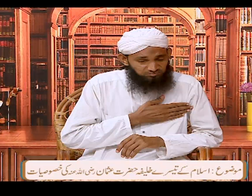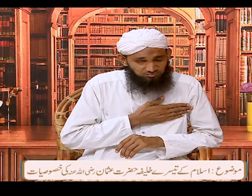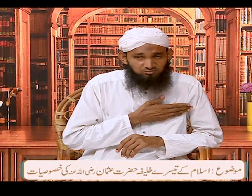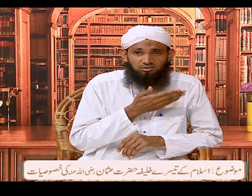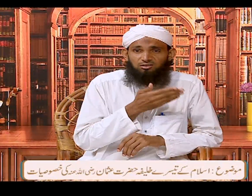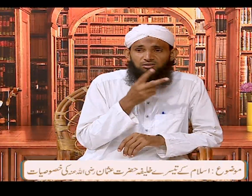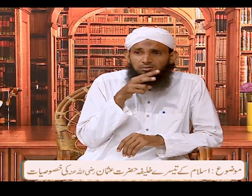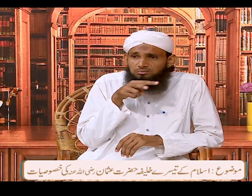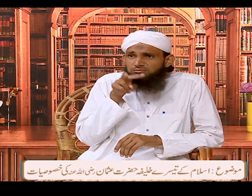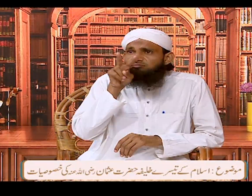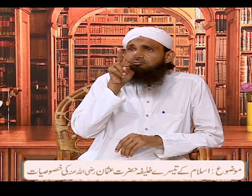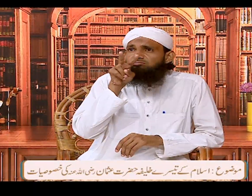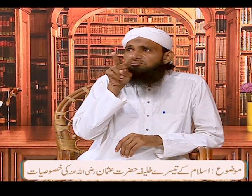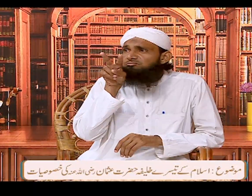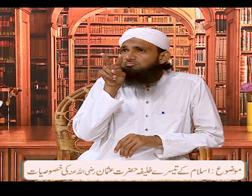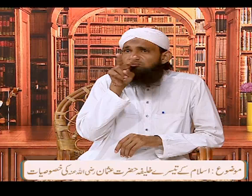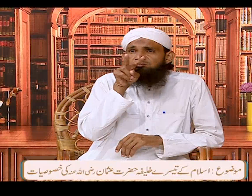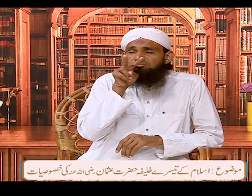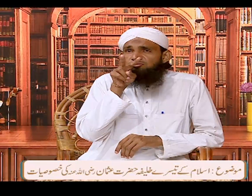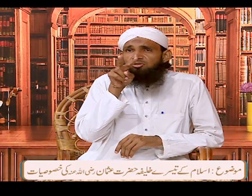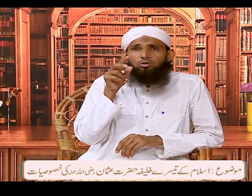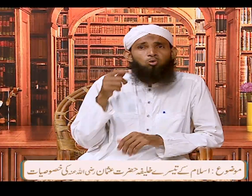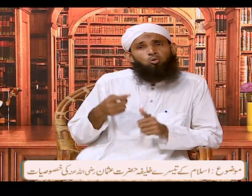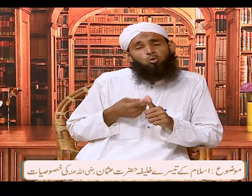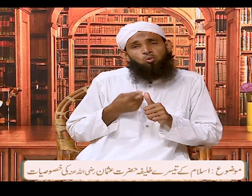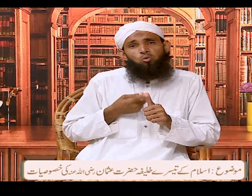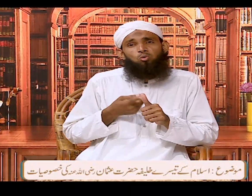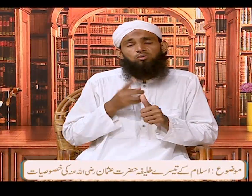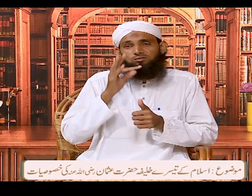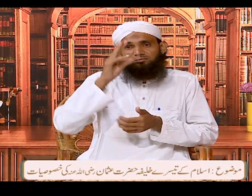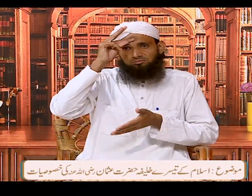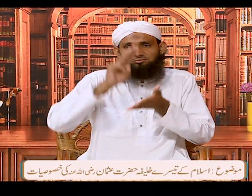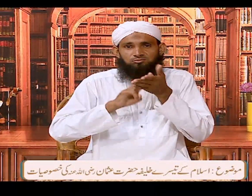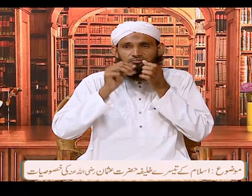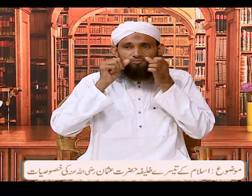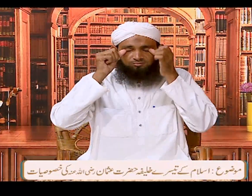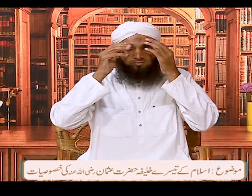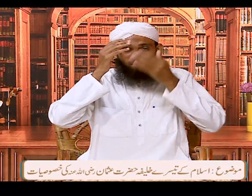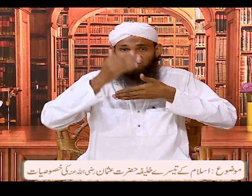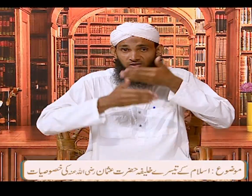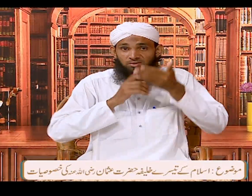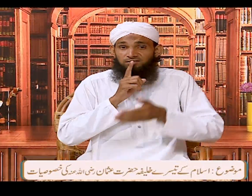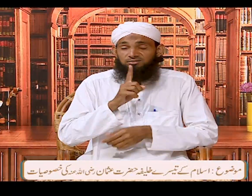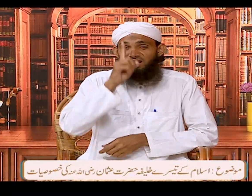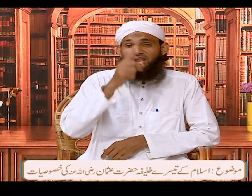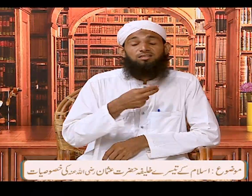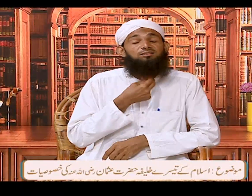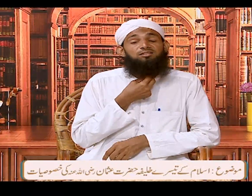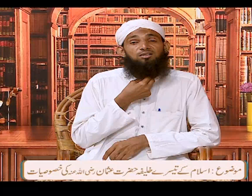علیہ وآلہ وسلم نے جب یہ صورتحال دیکھی تو غیب کی خبر دیتے ہوئے فرمایا، اللہ کی قسم سورج غروب ہونے